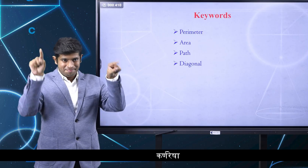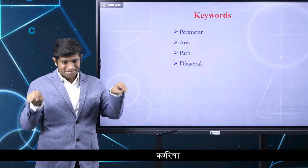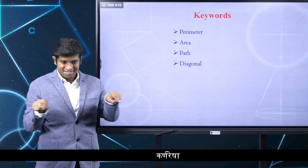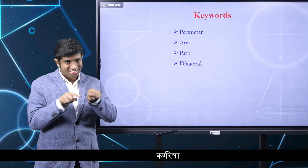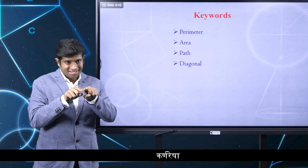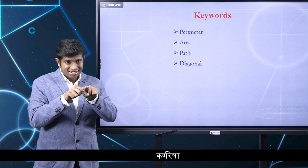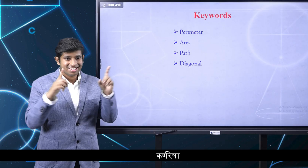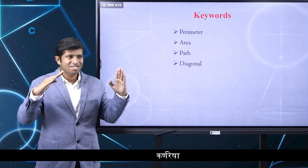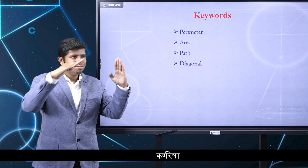कर्णरेषा,